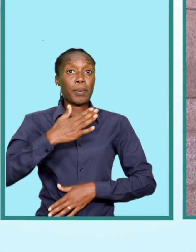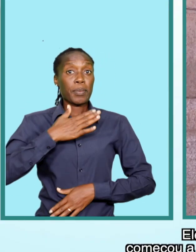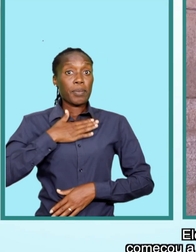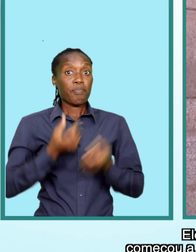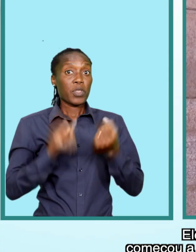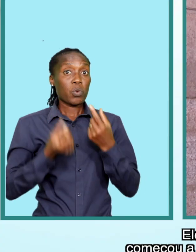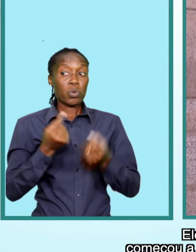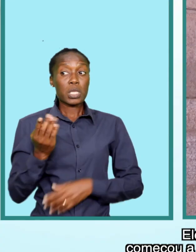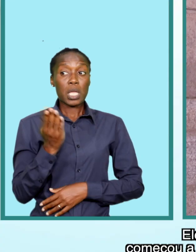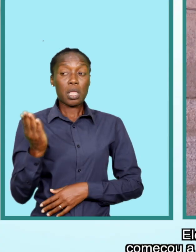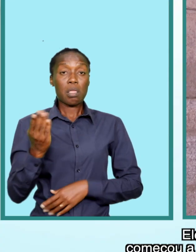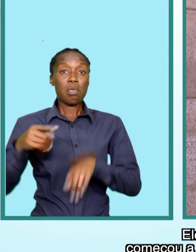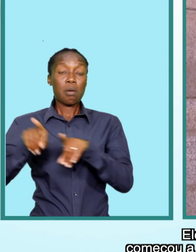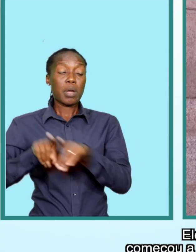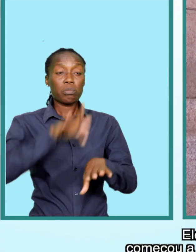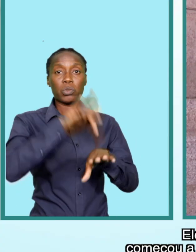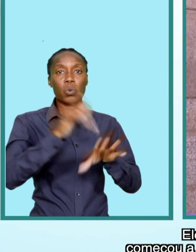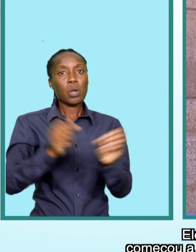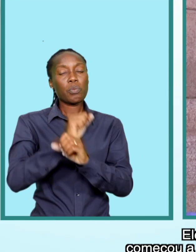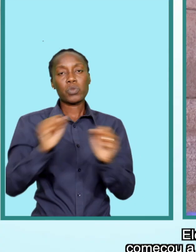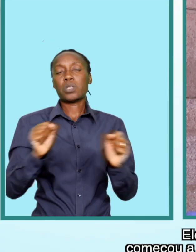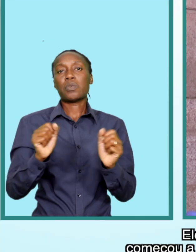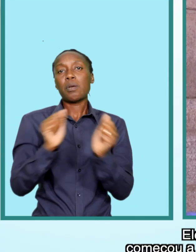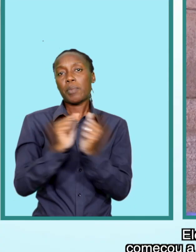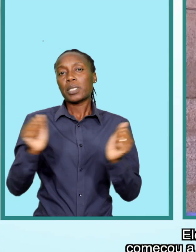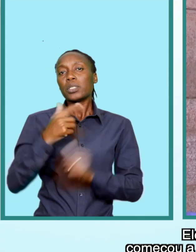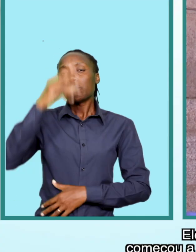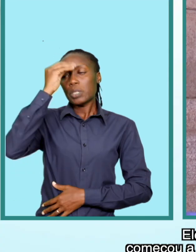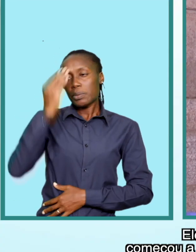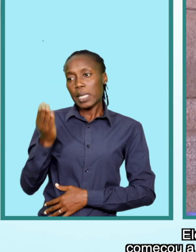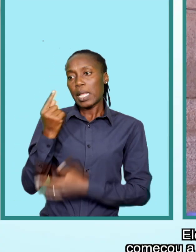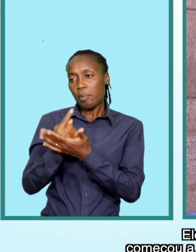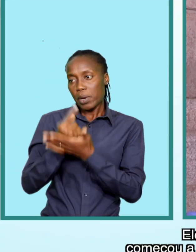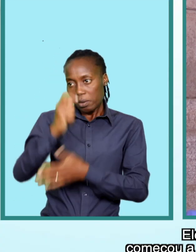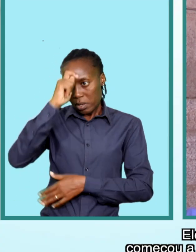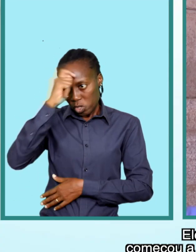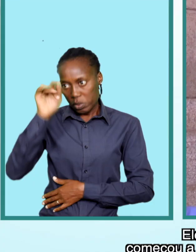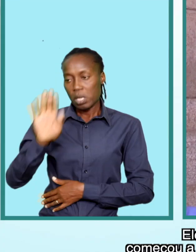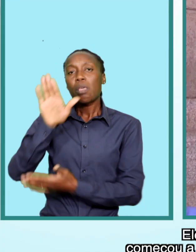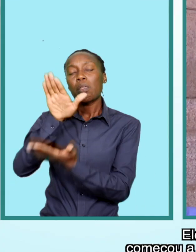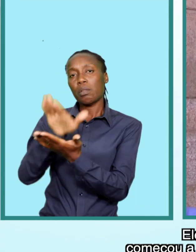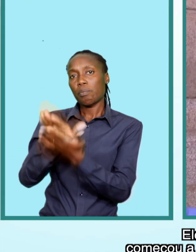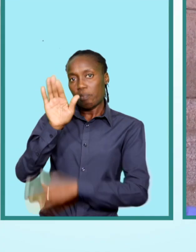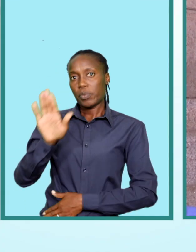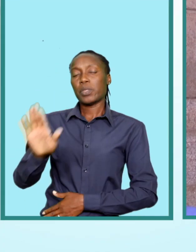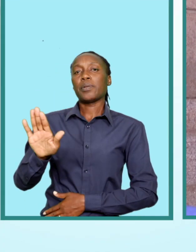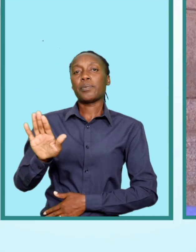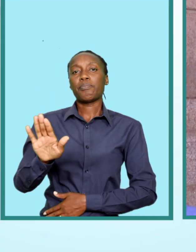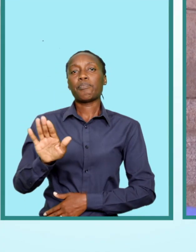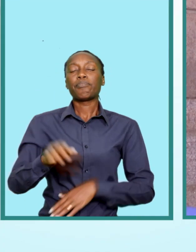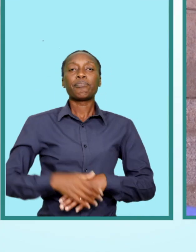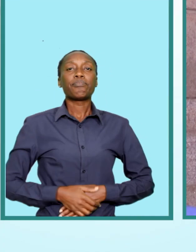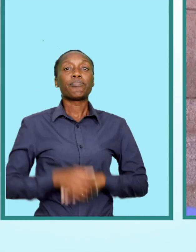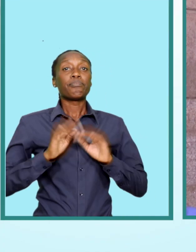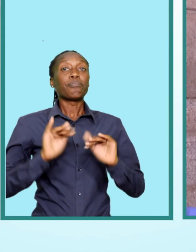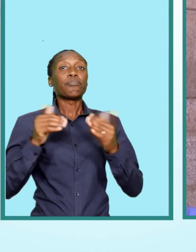ele. Ele também começou, eu comecei a entender a ele, ele também começou a entender. Ele começou a perceber que há coisas que não se pode, minhas